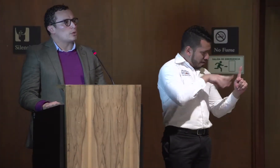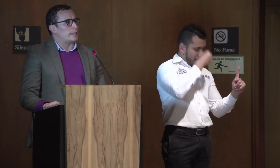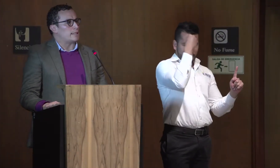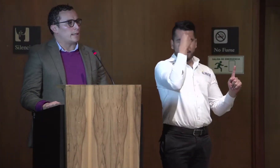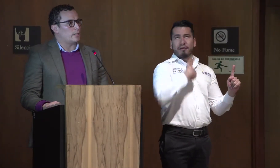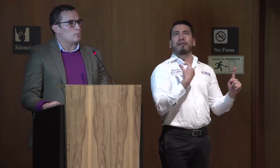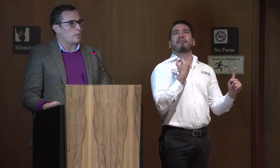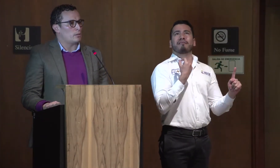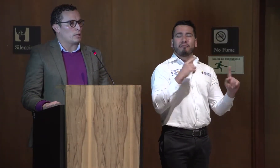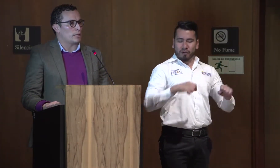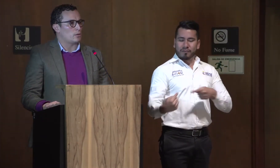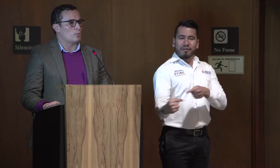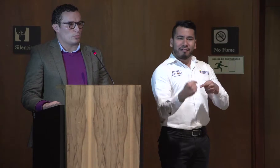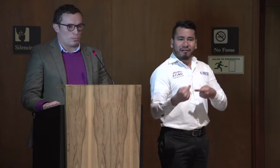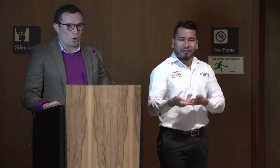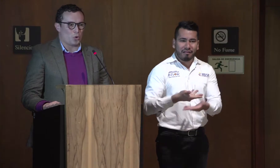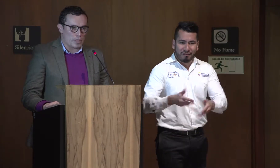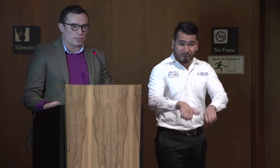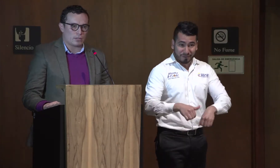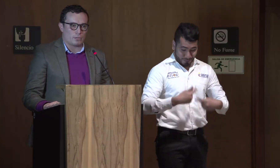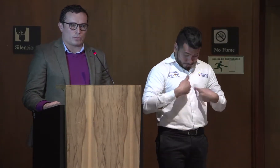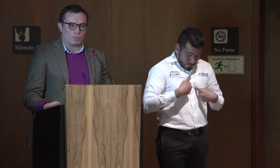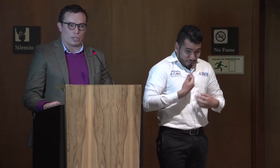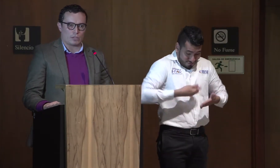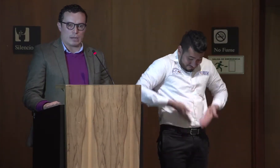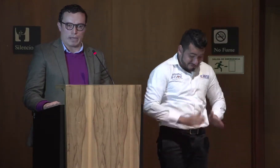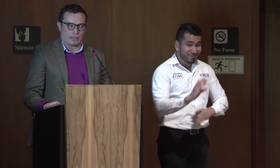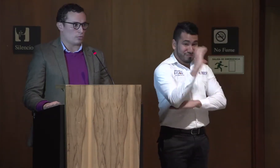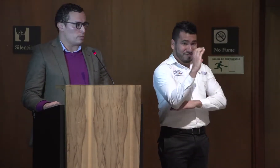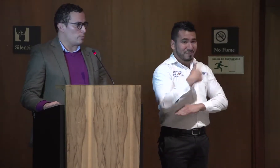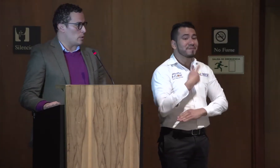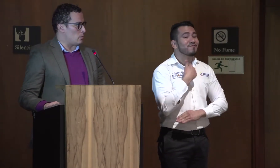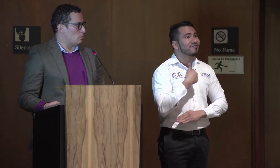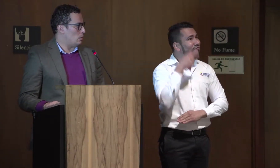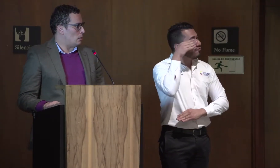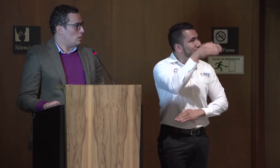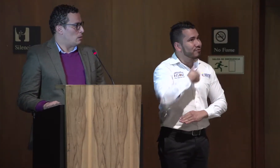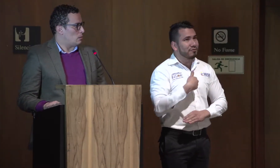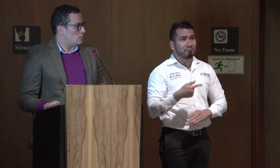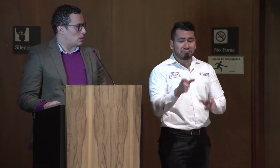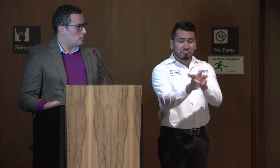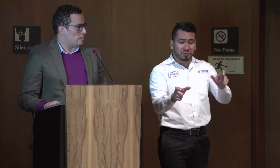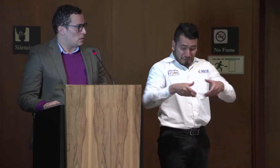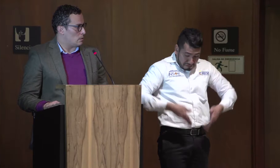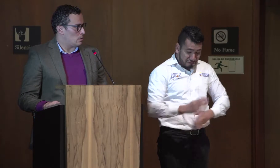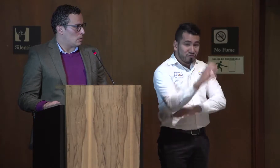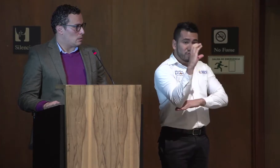me gustaría estar en un momento en el que como colombianos estemos discutiendo si la paz es o no un bien público,